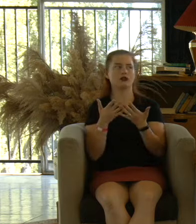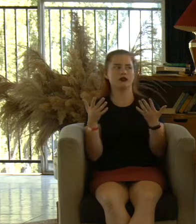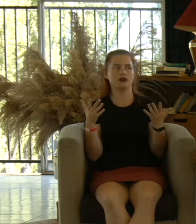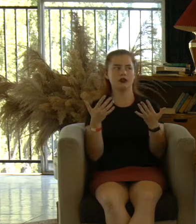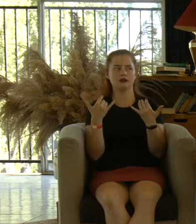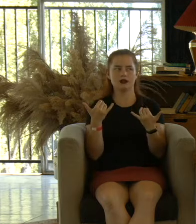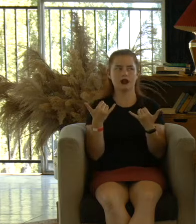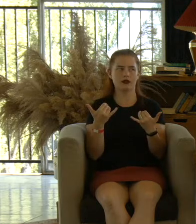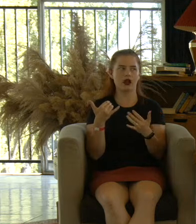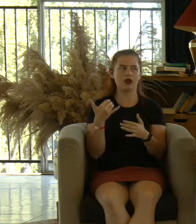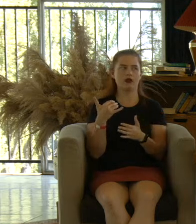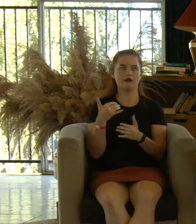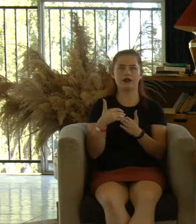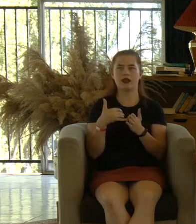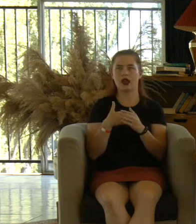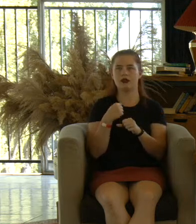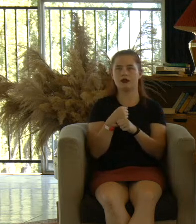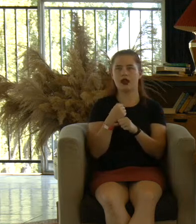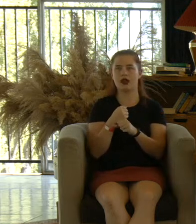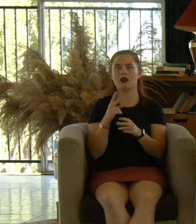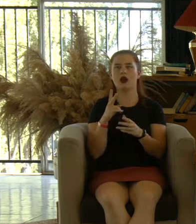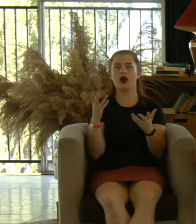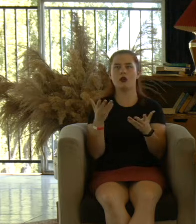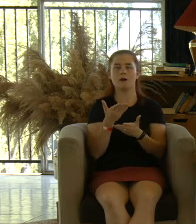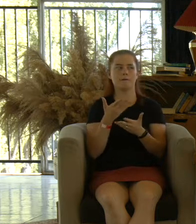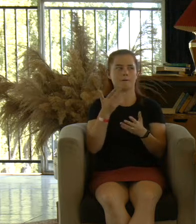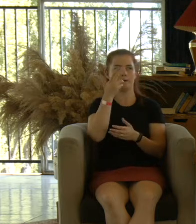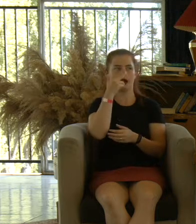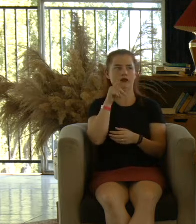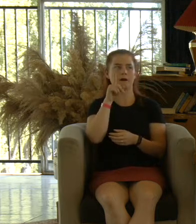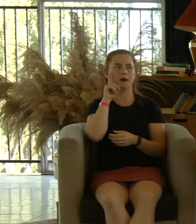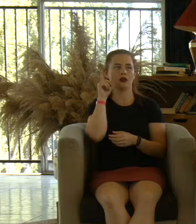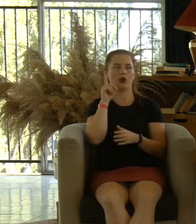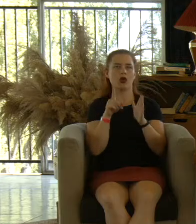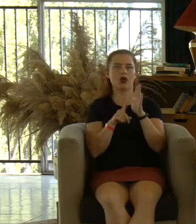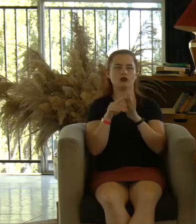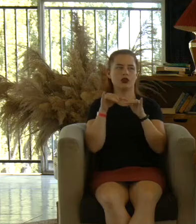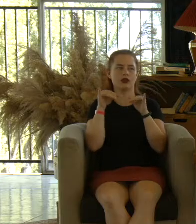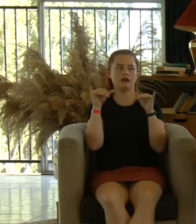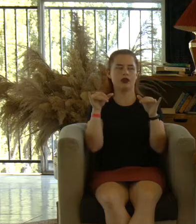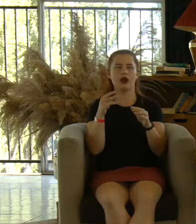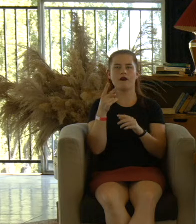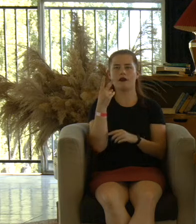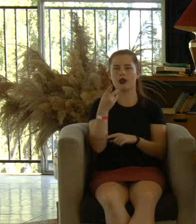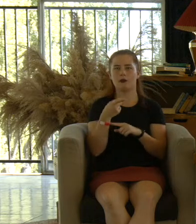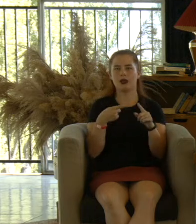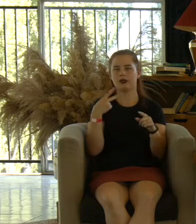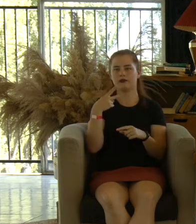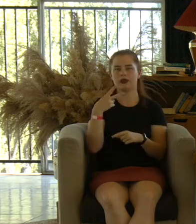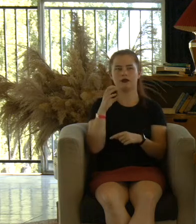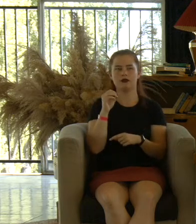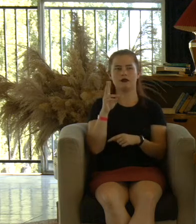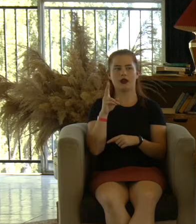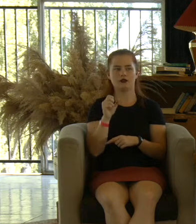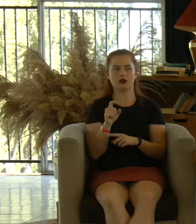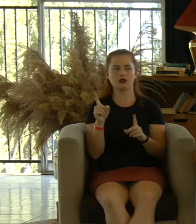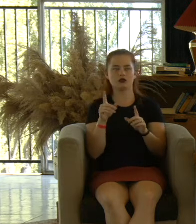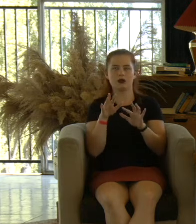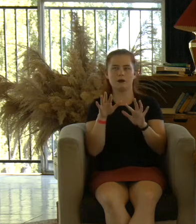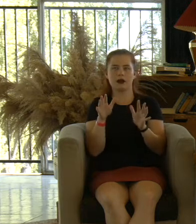Современное виноделие, к которому мы привыкли, оно в принципе молодое. Оно начало развиваться во второй половине 20 века. И что